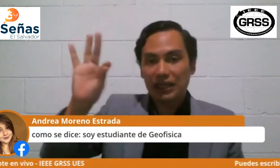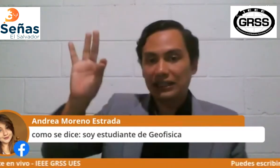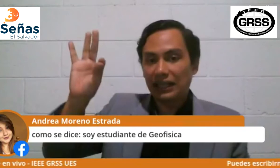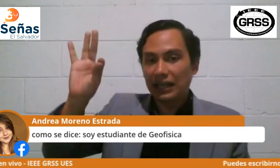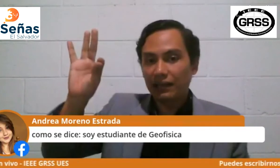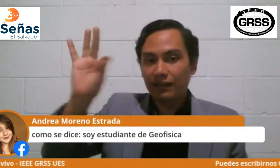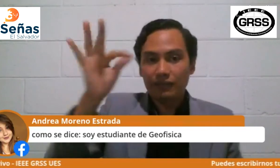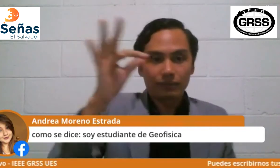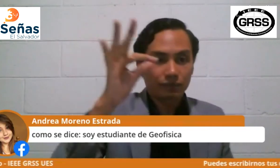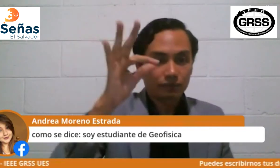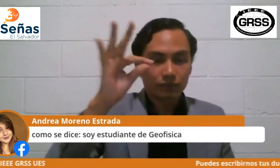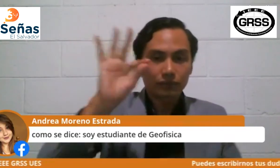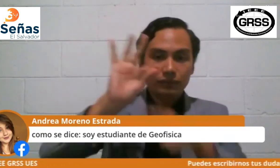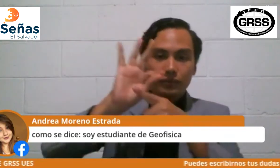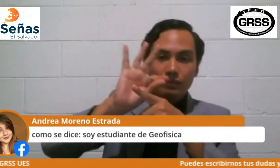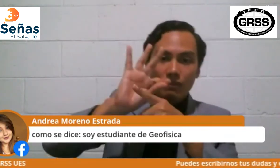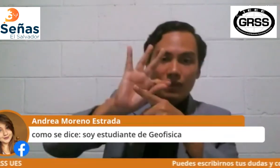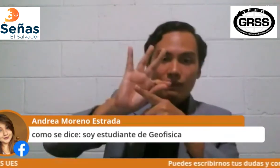como la letra F.